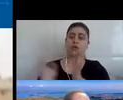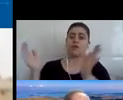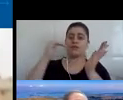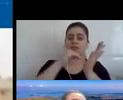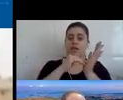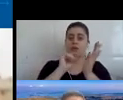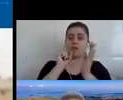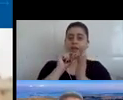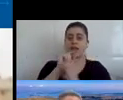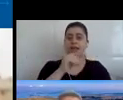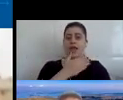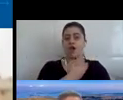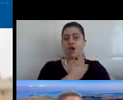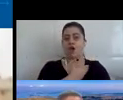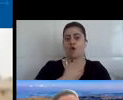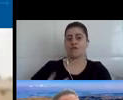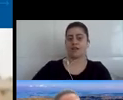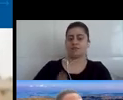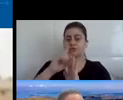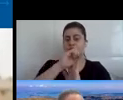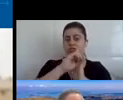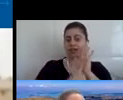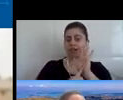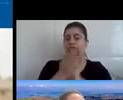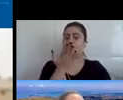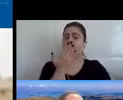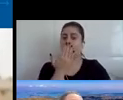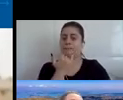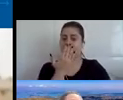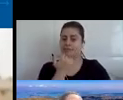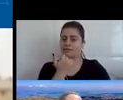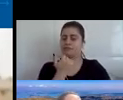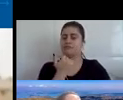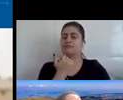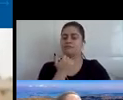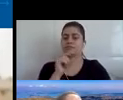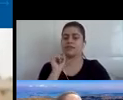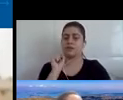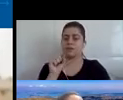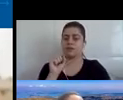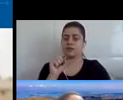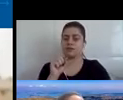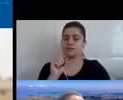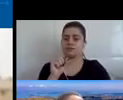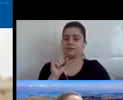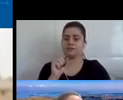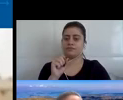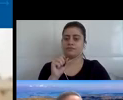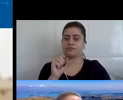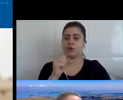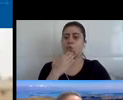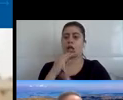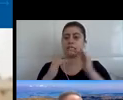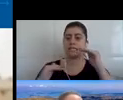da governança e da educação, da governança e o direito alimentar, né? Que é bastante esse nível, quais são os